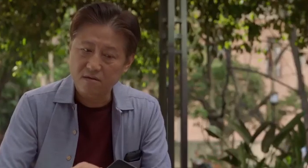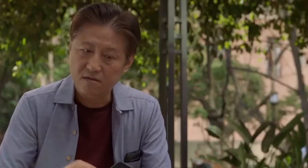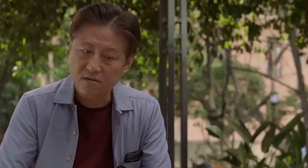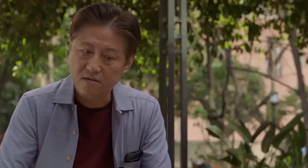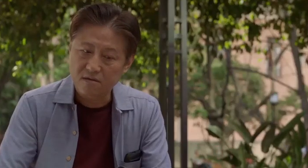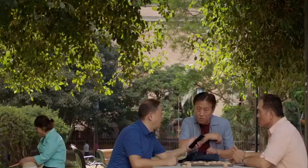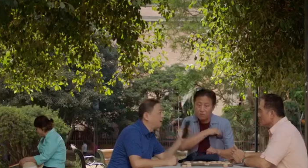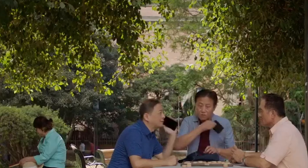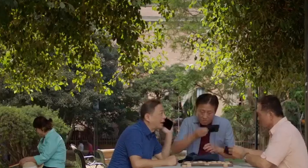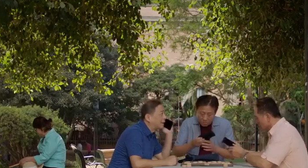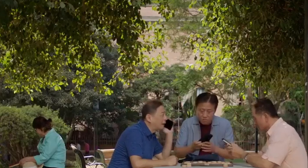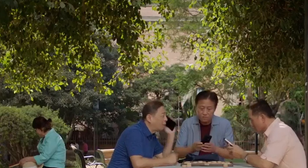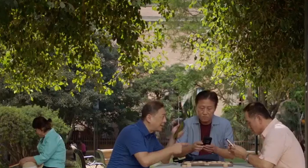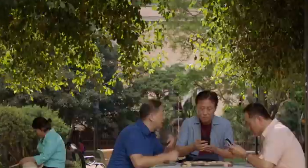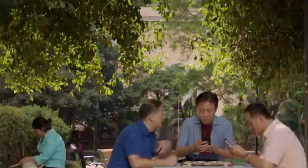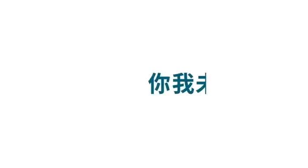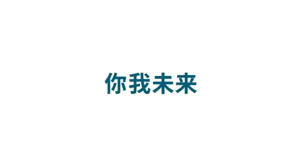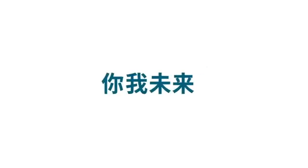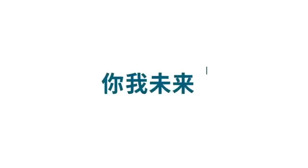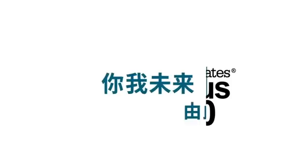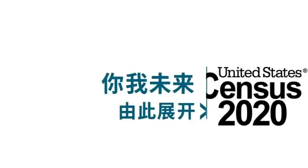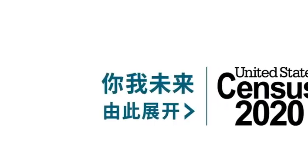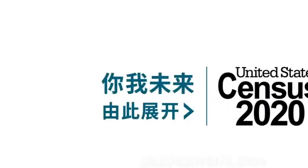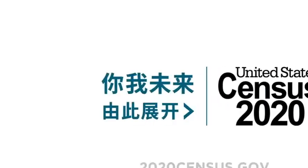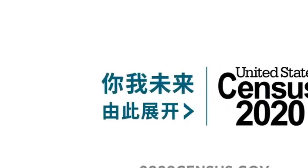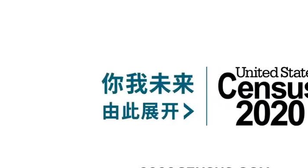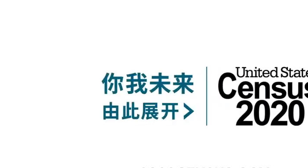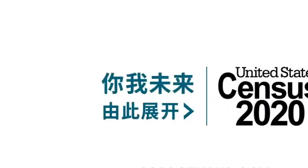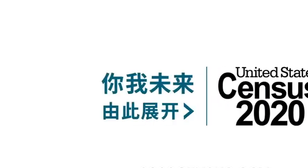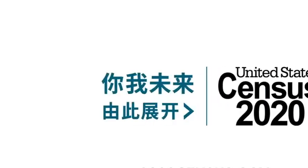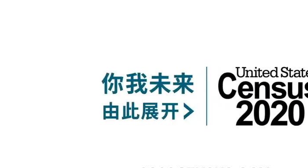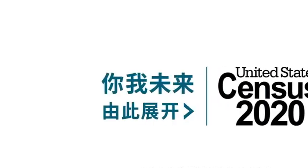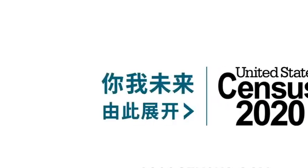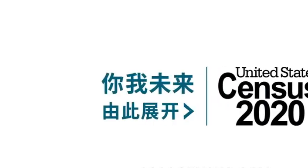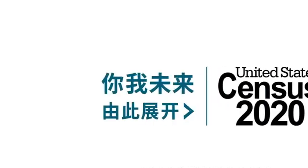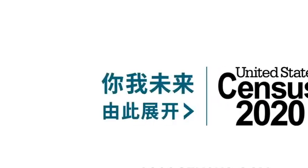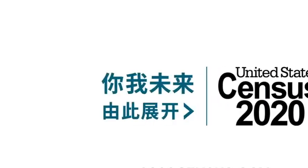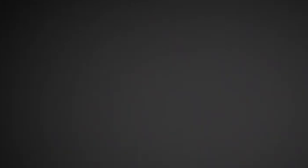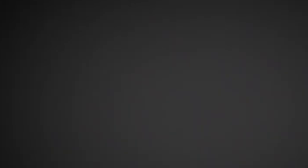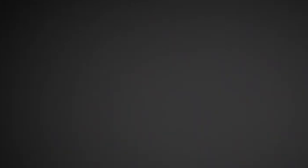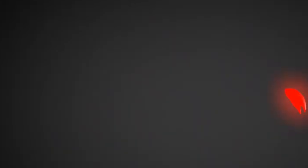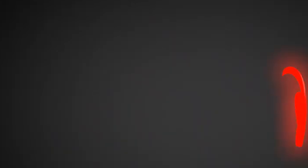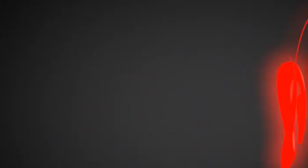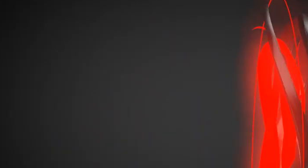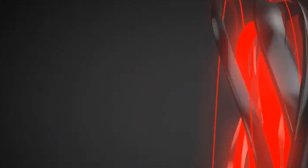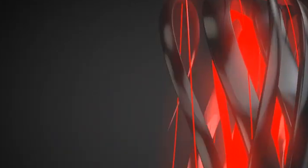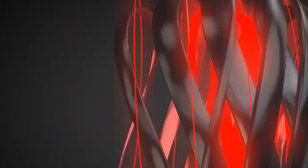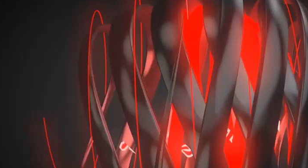赶紧上网填，打电话也行。 请上2020census.gov 完成普查。